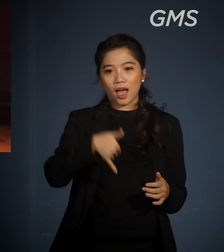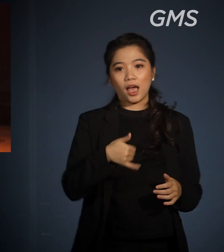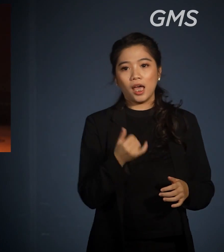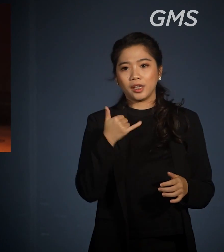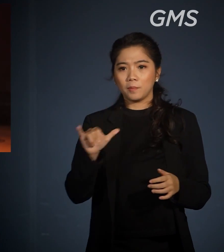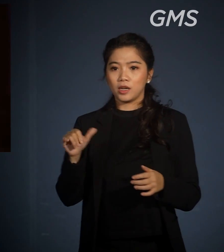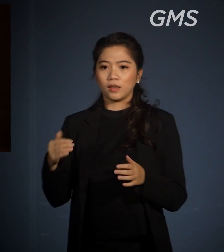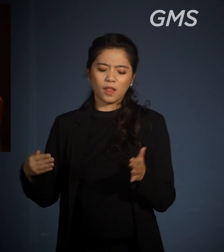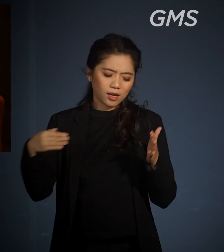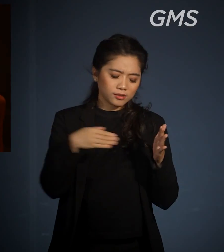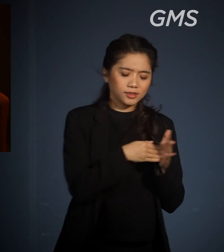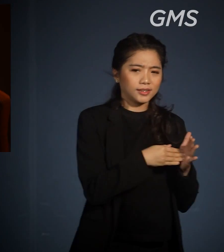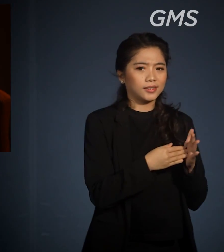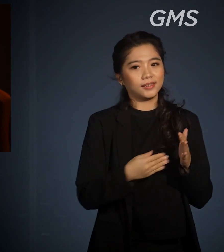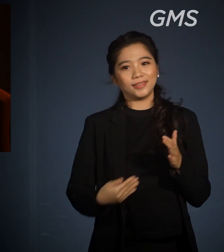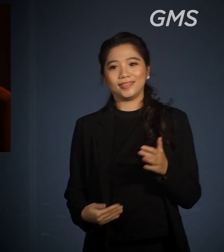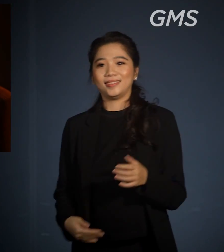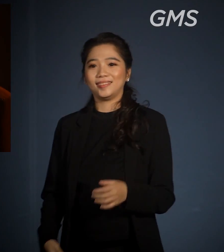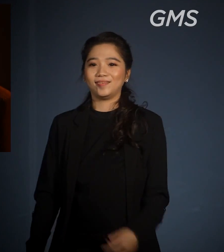dosa yang merintangi.